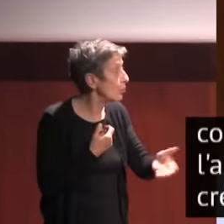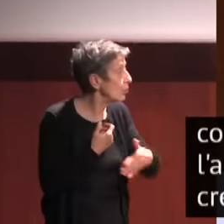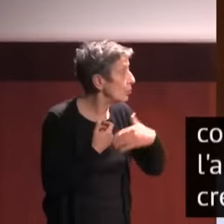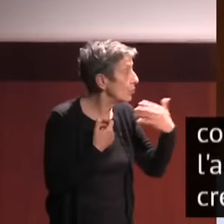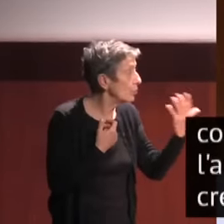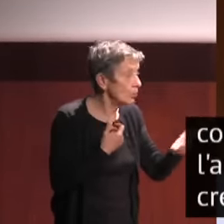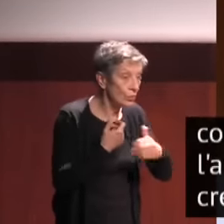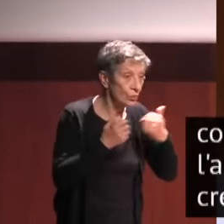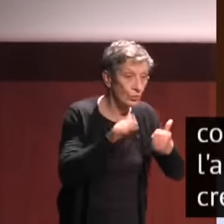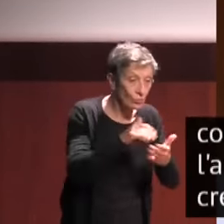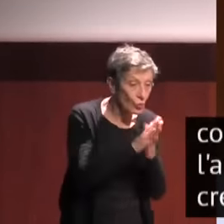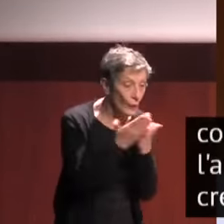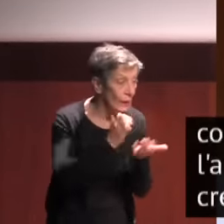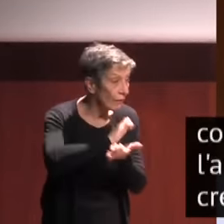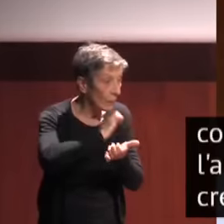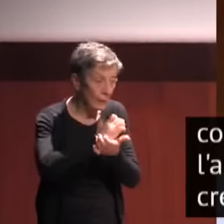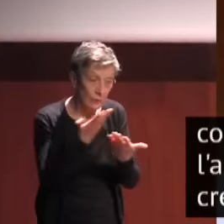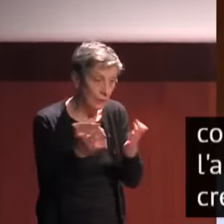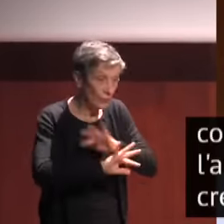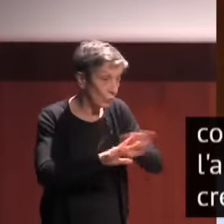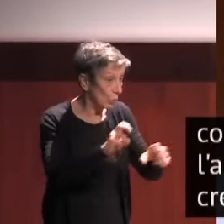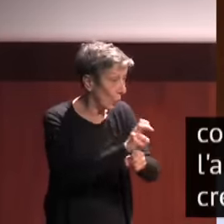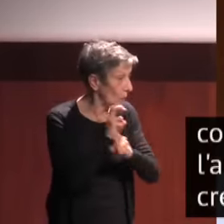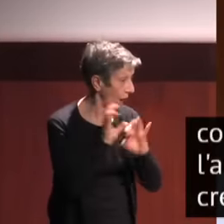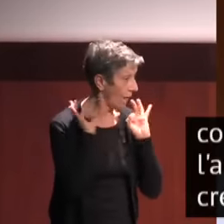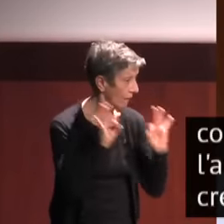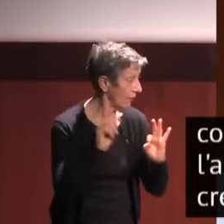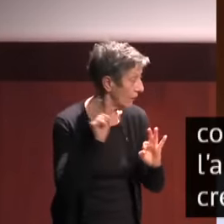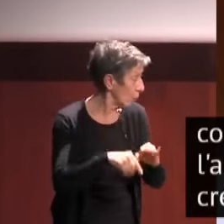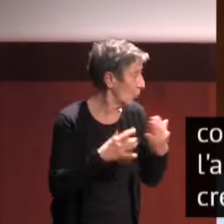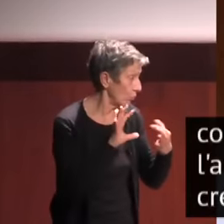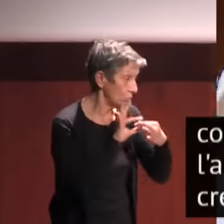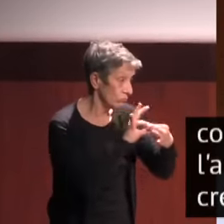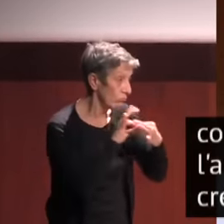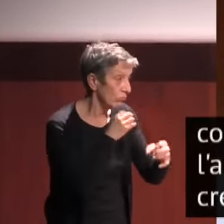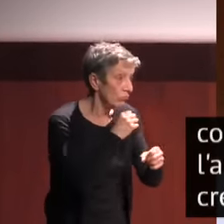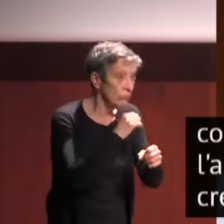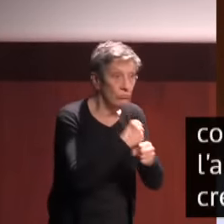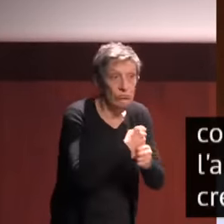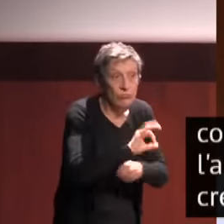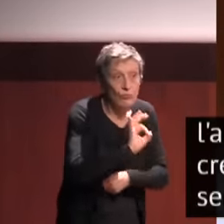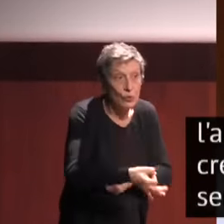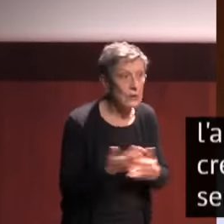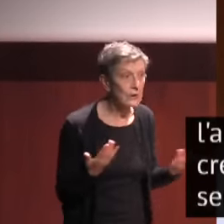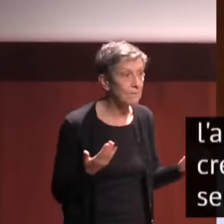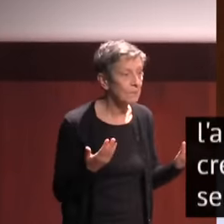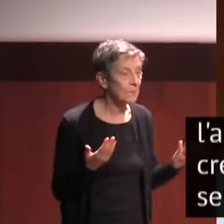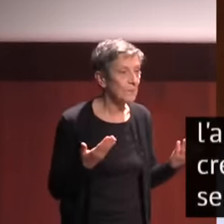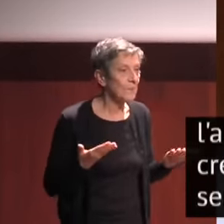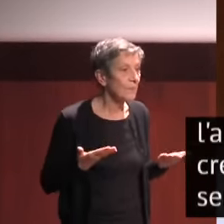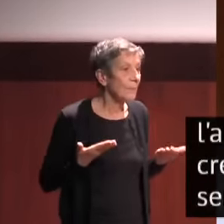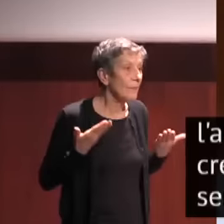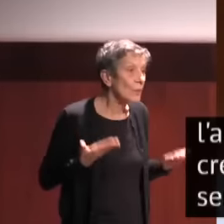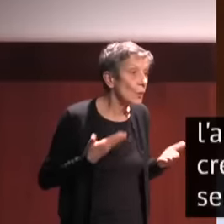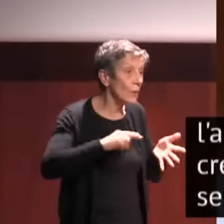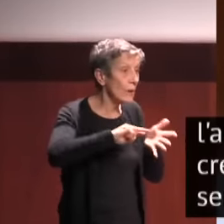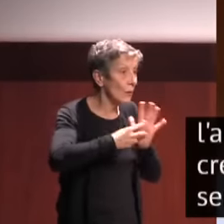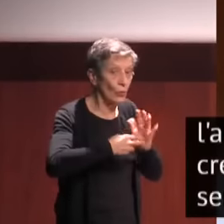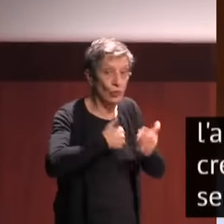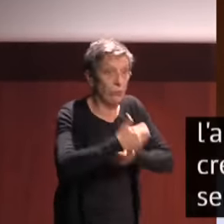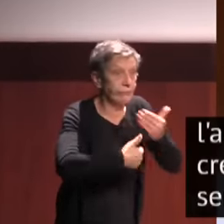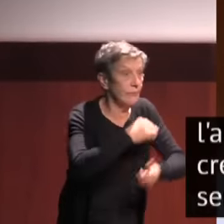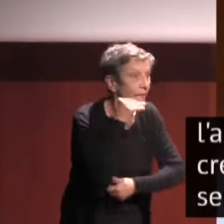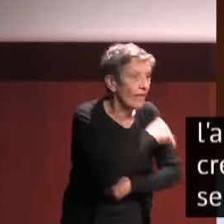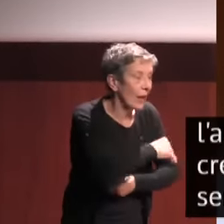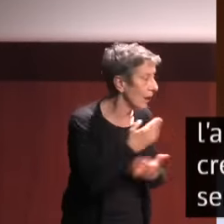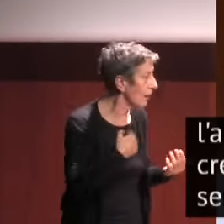sous forme de livre, imprimé, etc. Donc effectivement, ce serait génial. Aujourd'hui, les avancées technologiques vont tellement vite que je suis